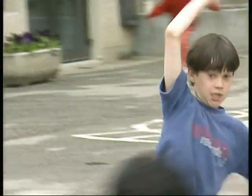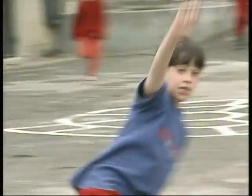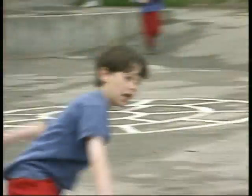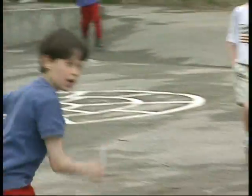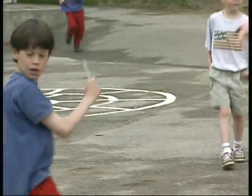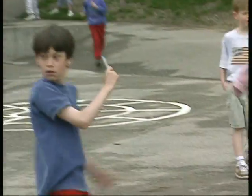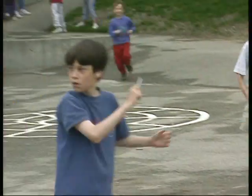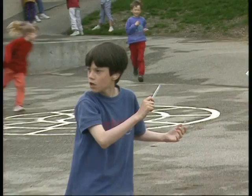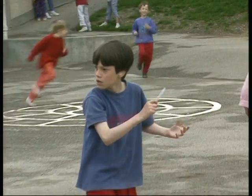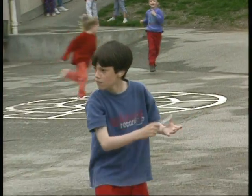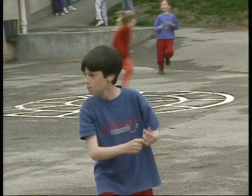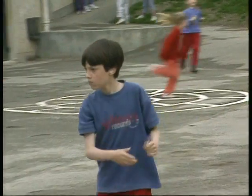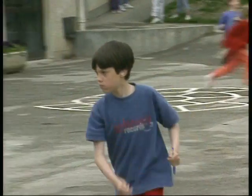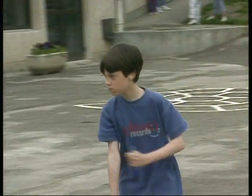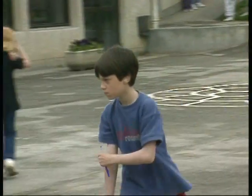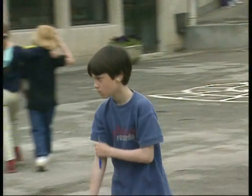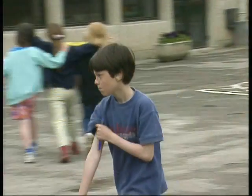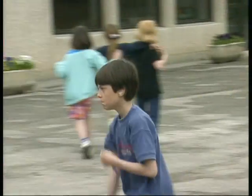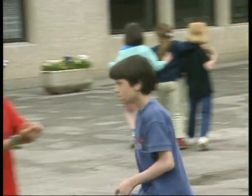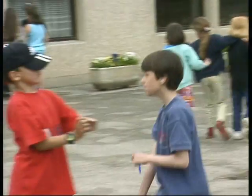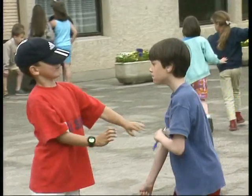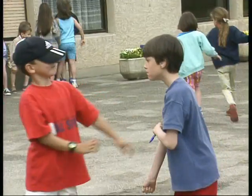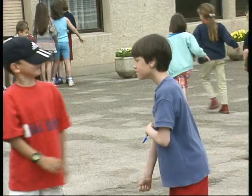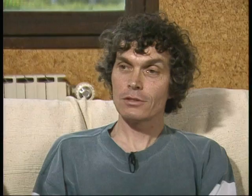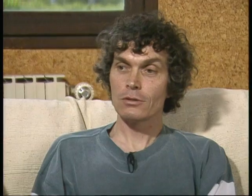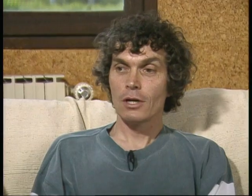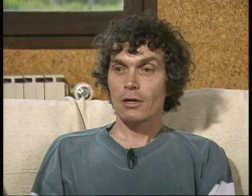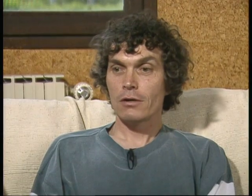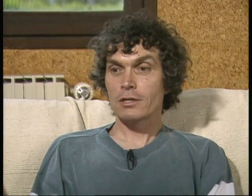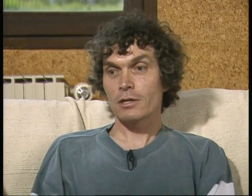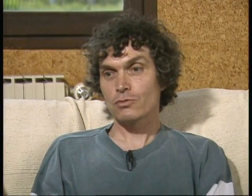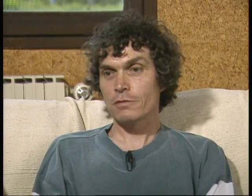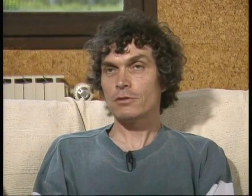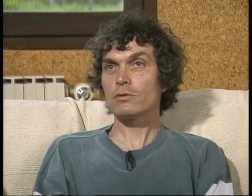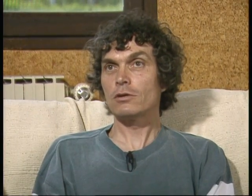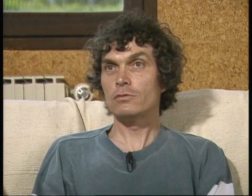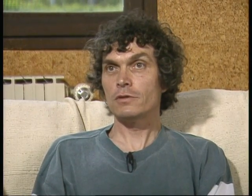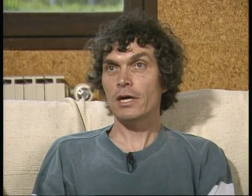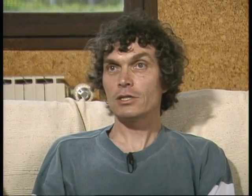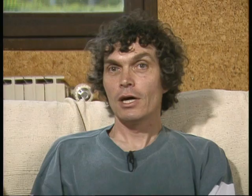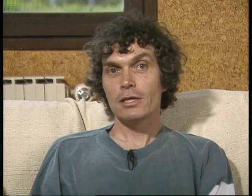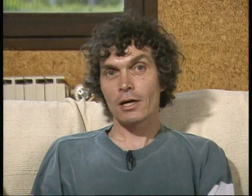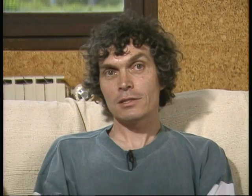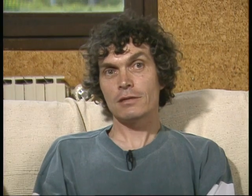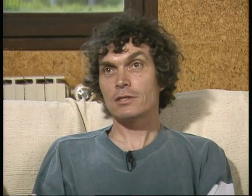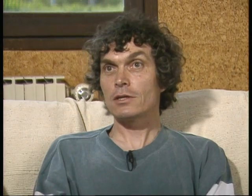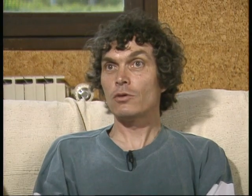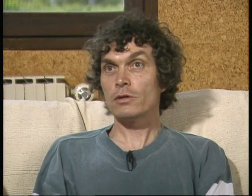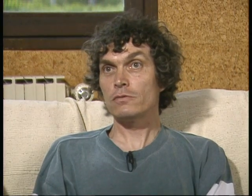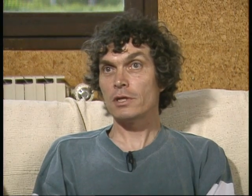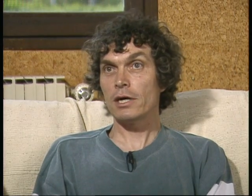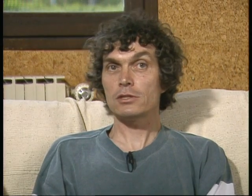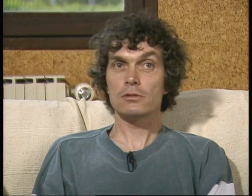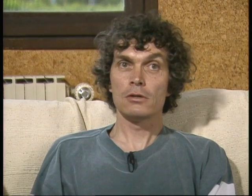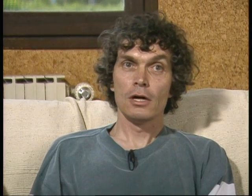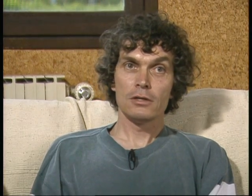Il est bien dans sa peau, il est avec ses... Enfin, un des gros bienfaits, c'est que l'intégration s'est faite sur l'école du village. Il reste avec ses copains